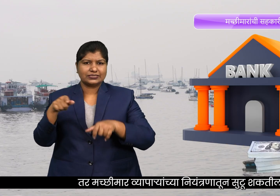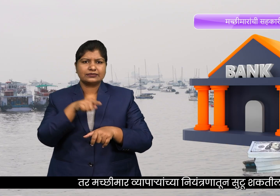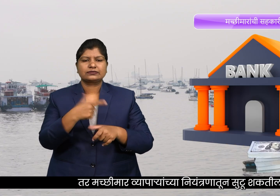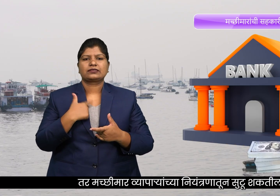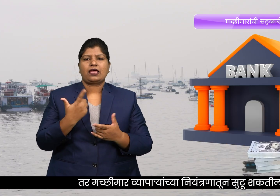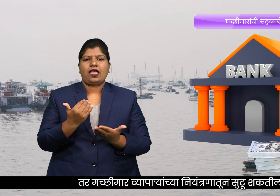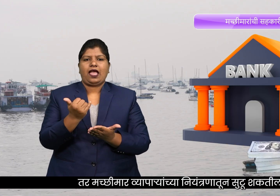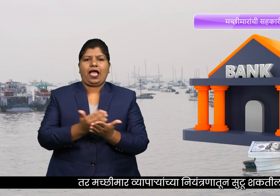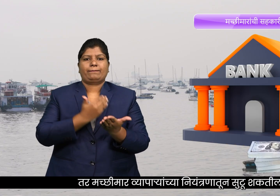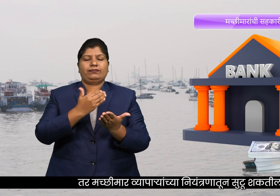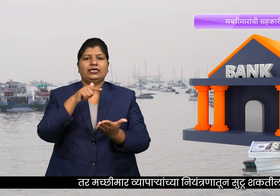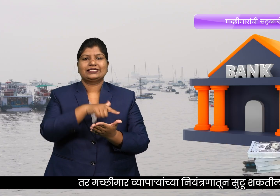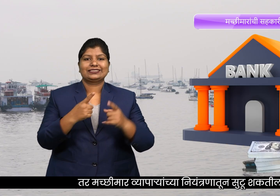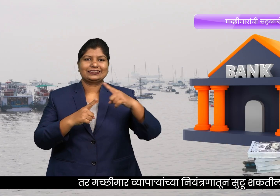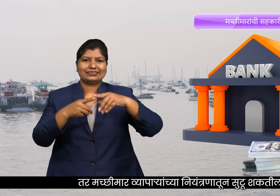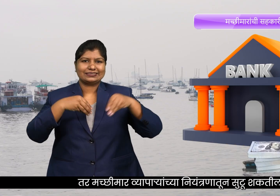शकतात.